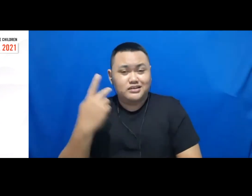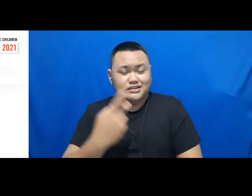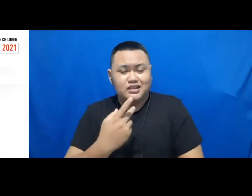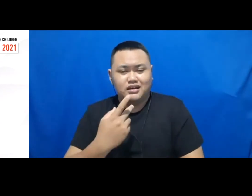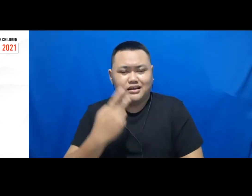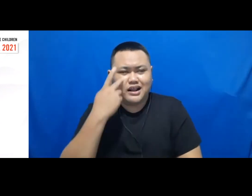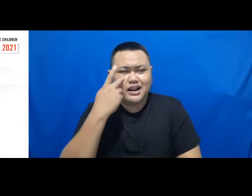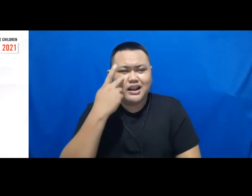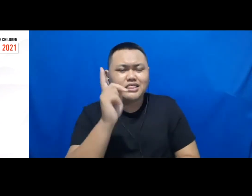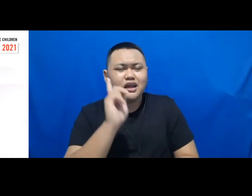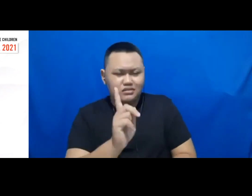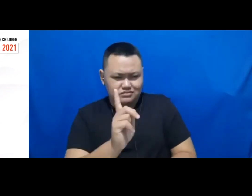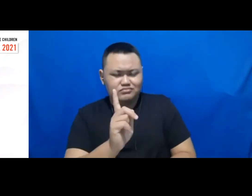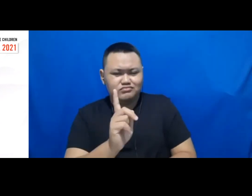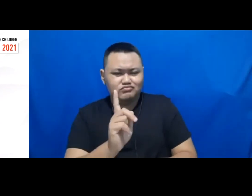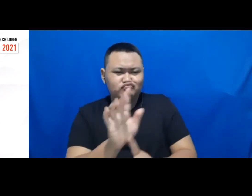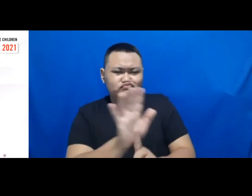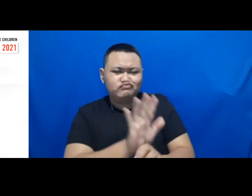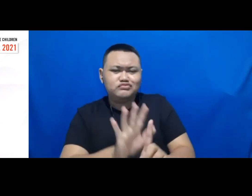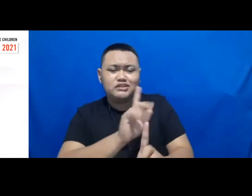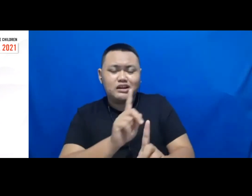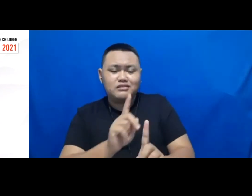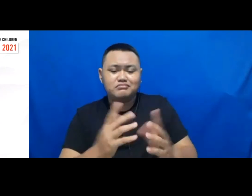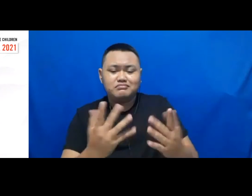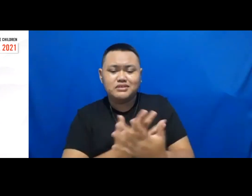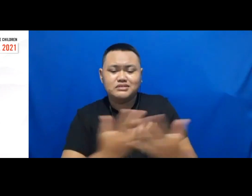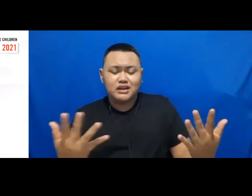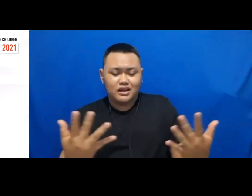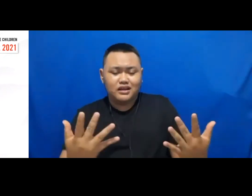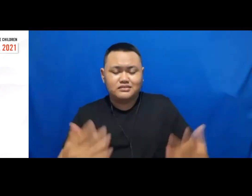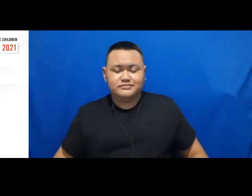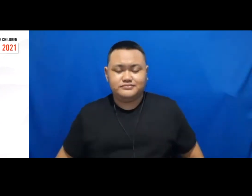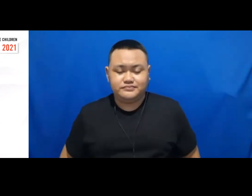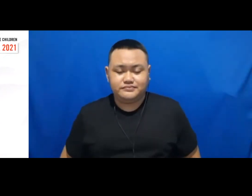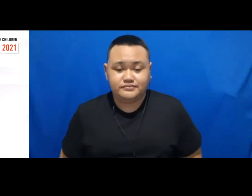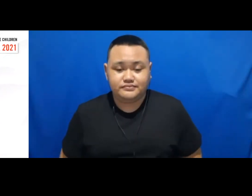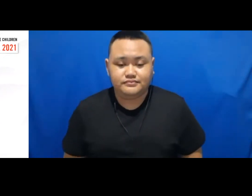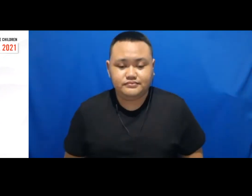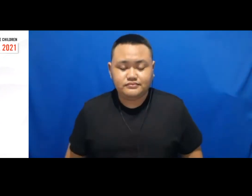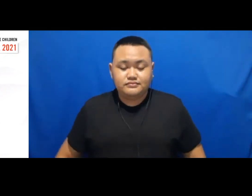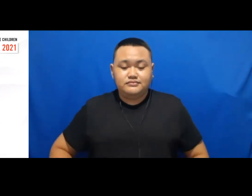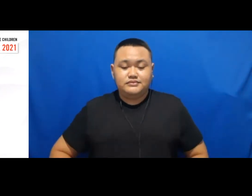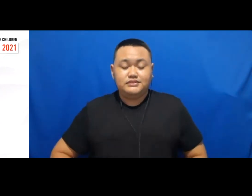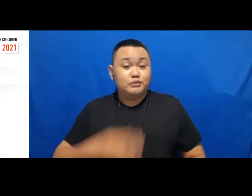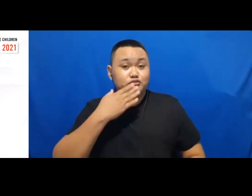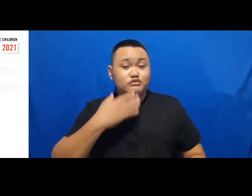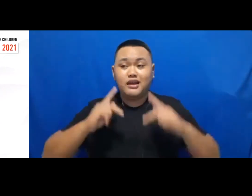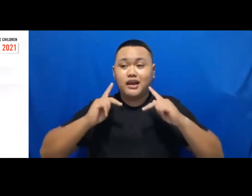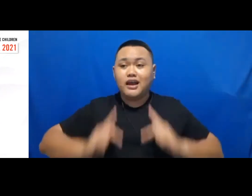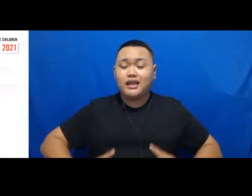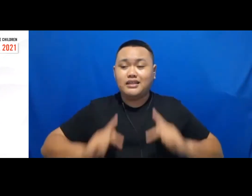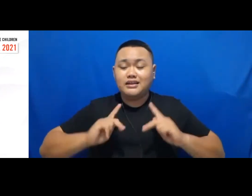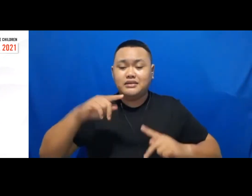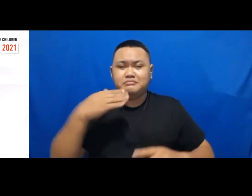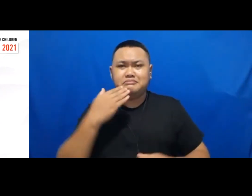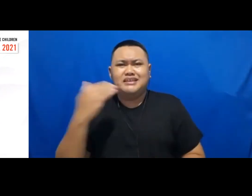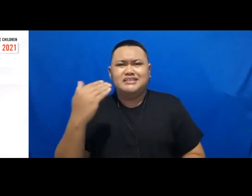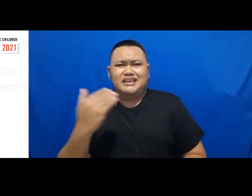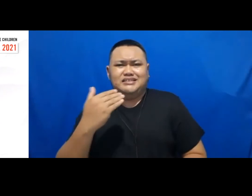harus diperjuangkan, dan banyak lagi yang tergabung dalam 6 modul tersebut. Itu cara pertama, yaitu cara pertama